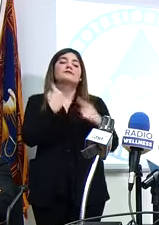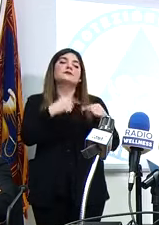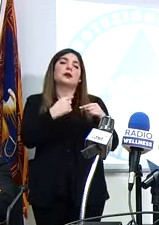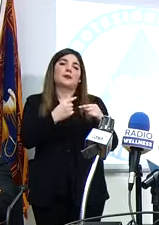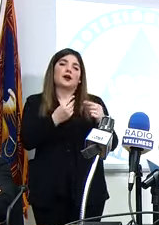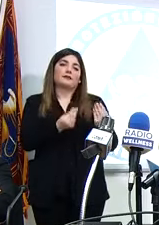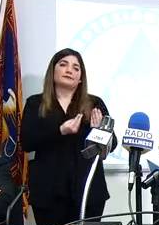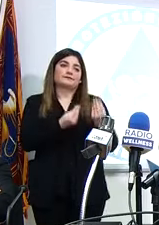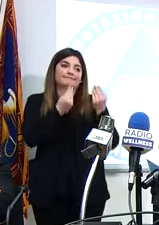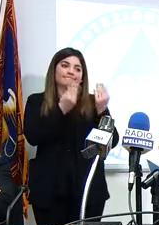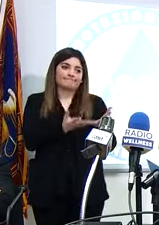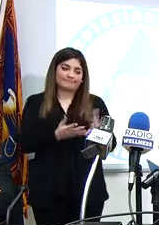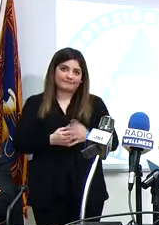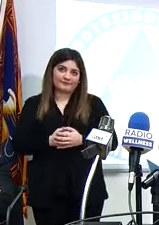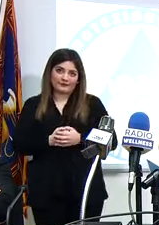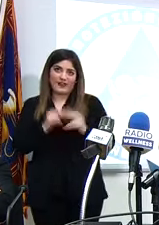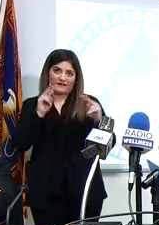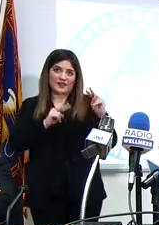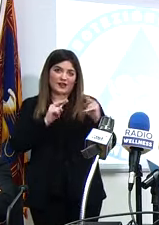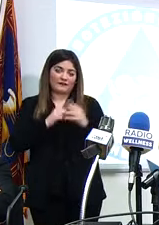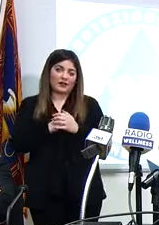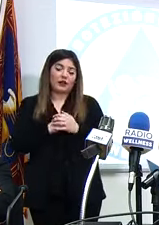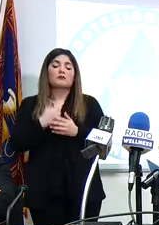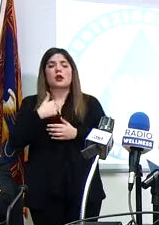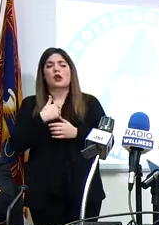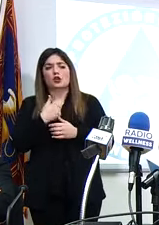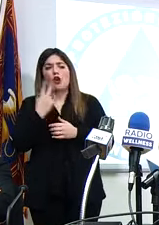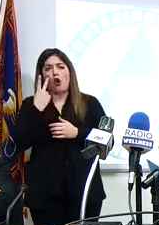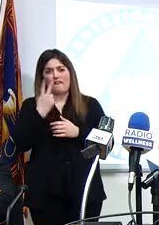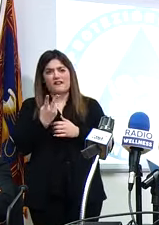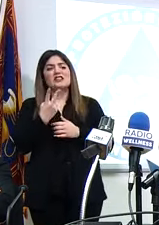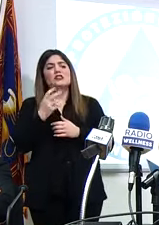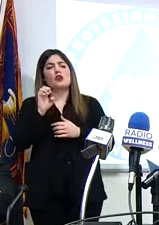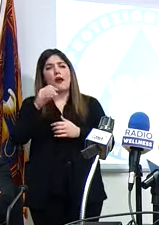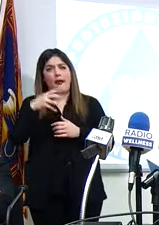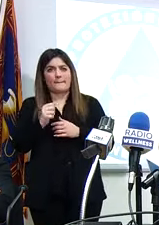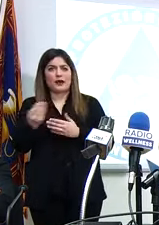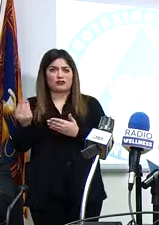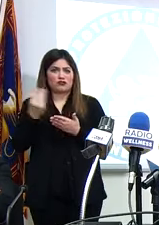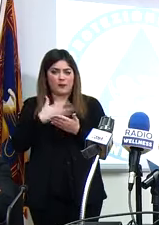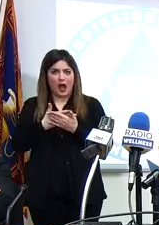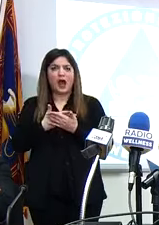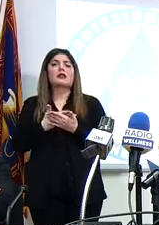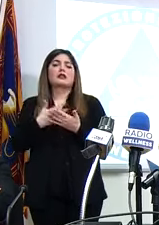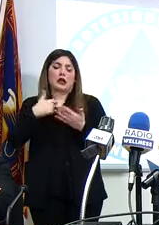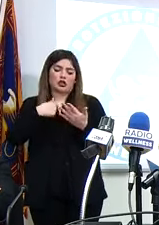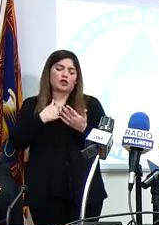rivisto, sia perché ho l'opportunità di vedere quello che l'EMA ci manda come AIFA, ho seguito i lavori,